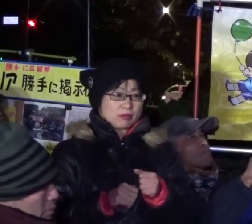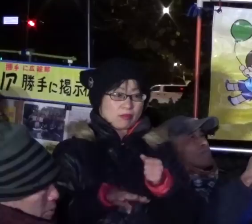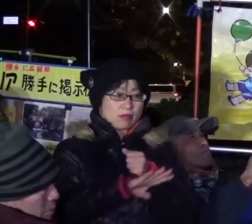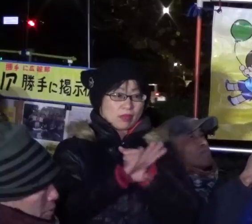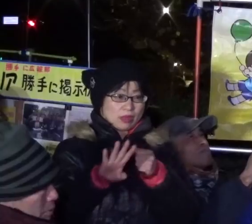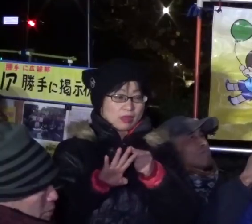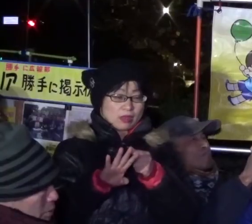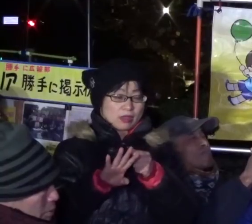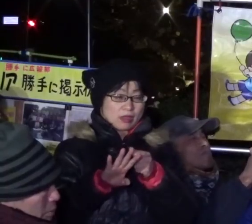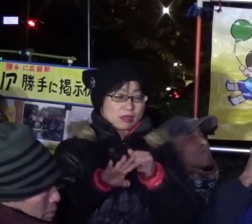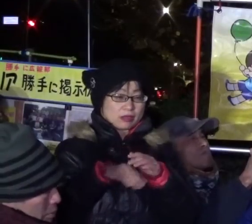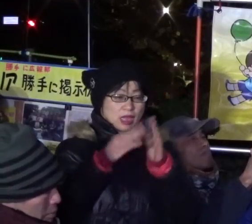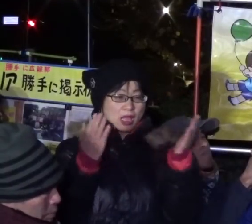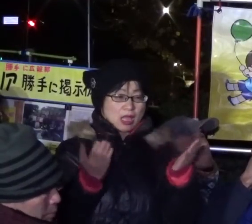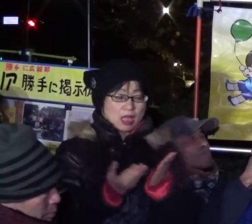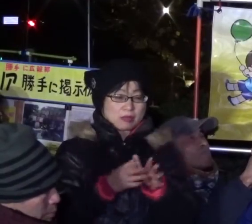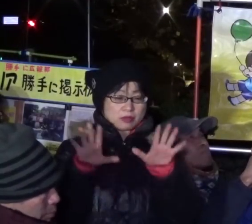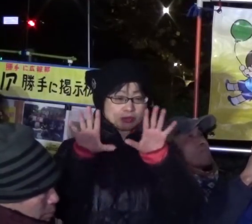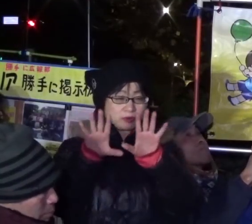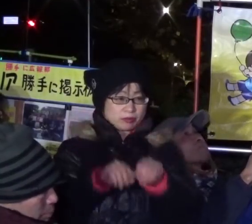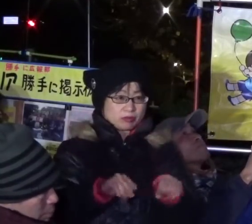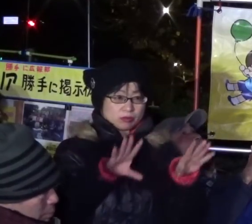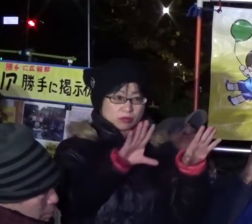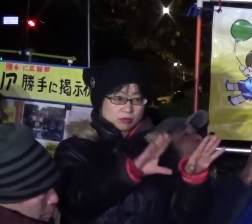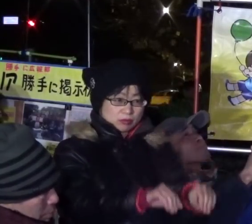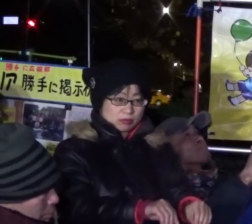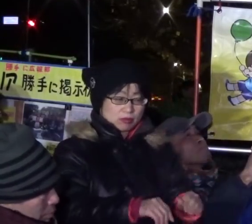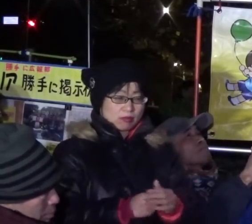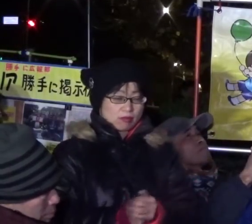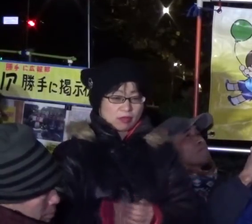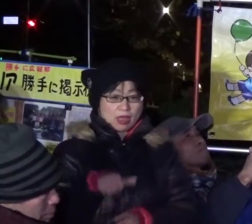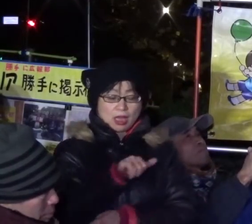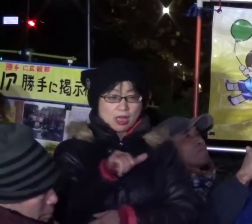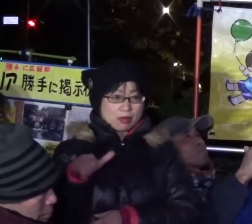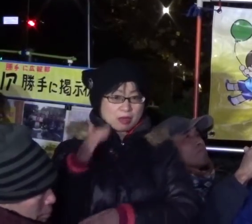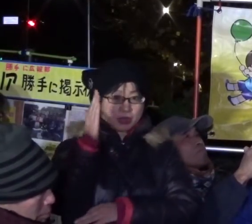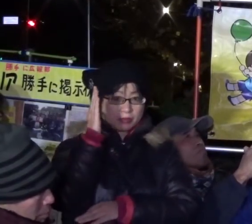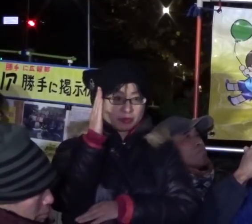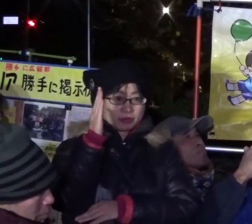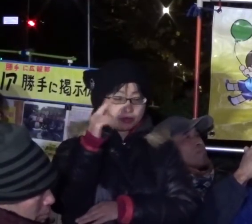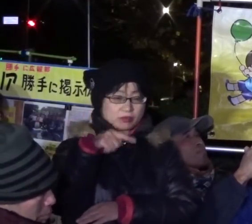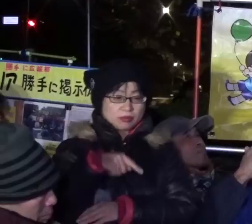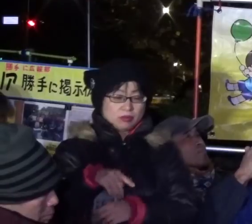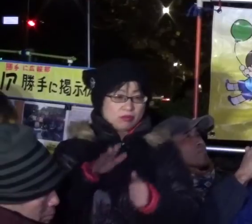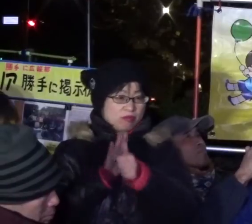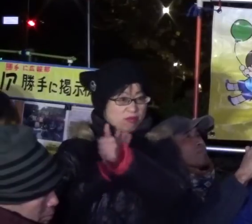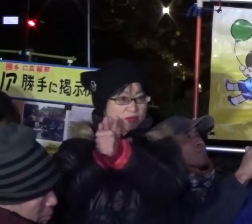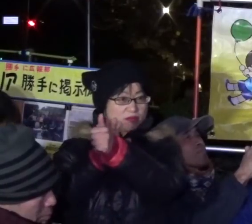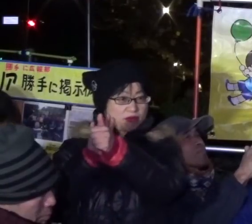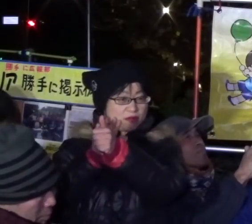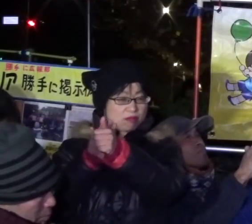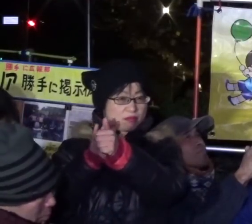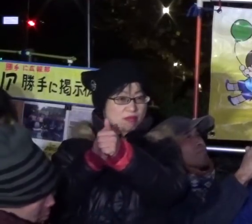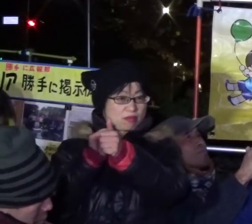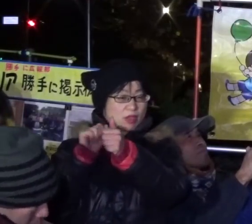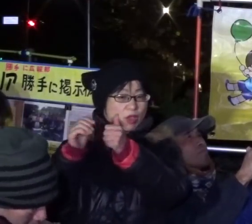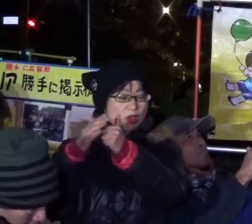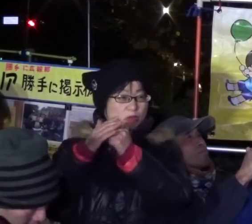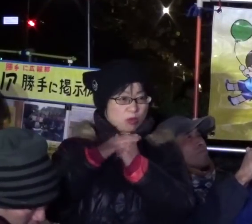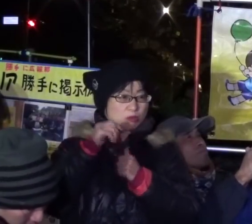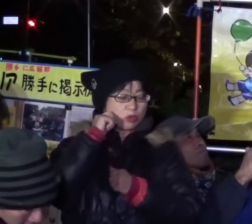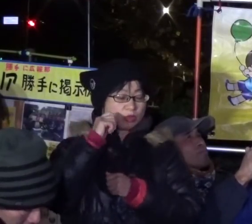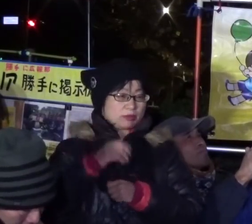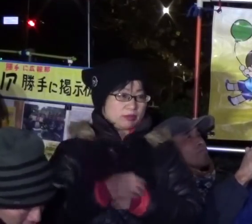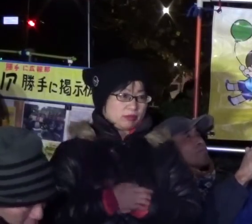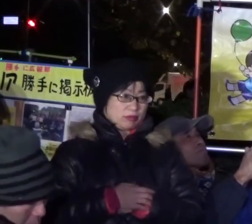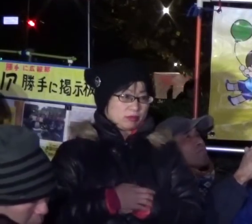部崩れましたよね。あれものすごい打撃を安倍内閣が与えてます。 輸出が全部英国もトルコ